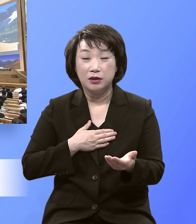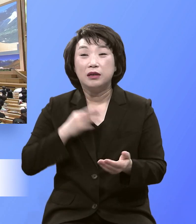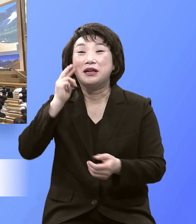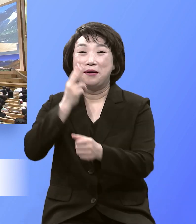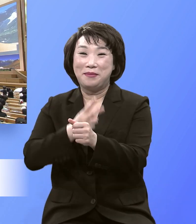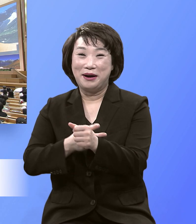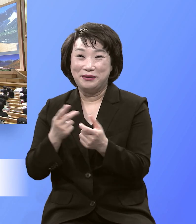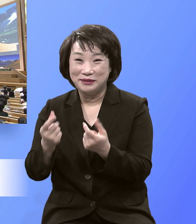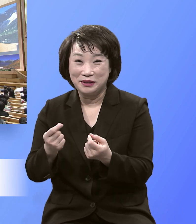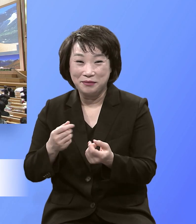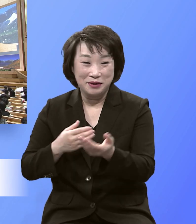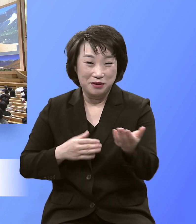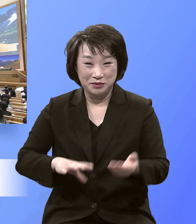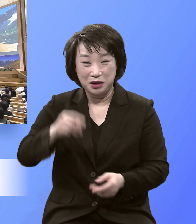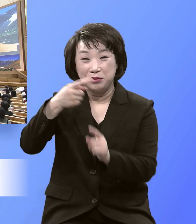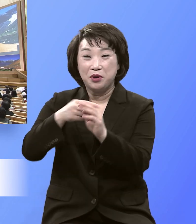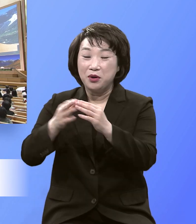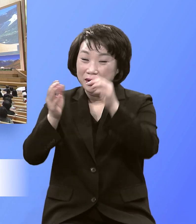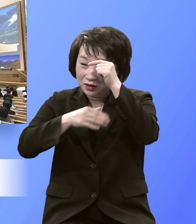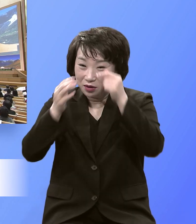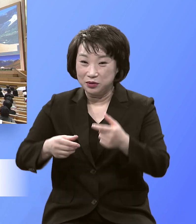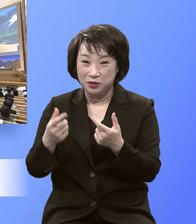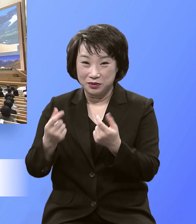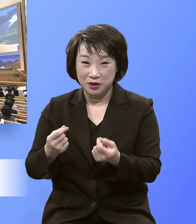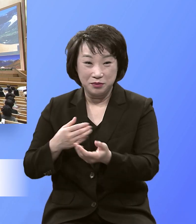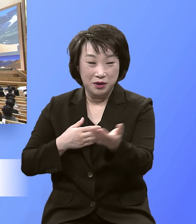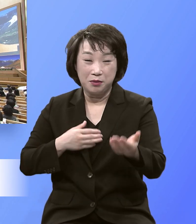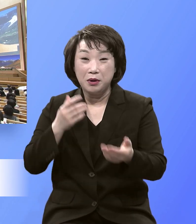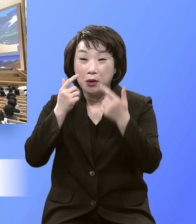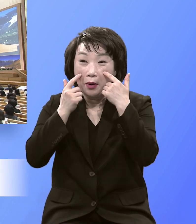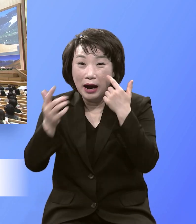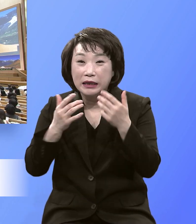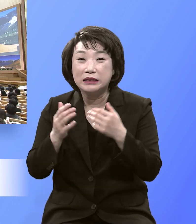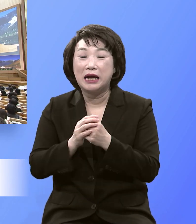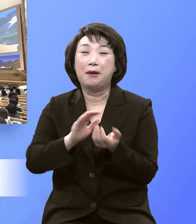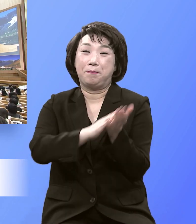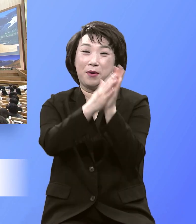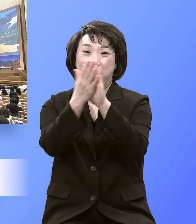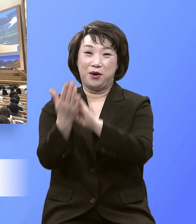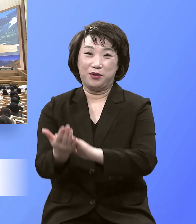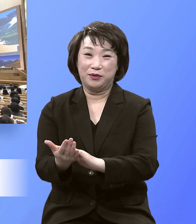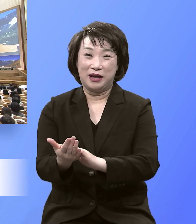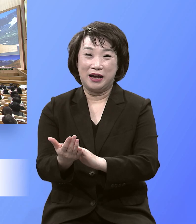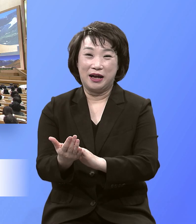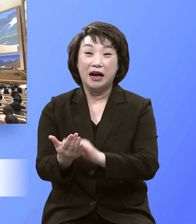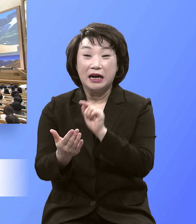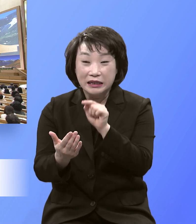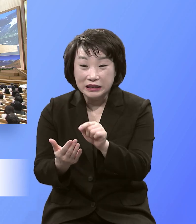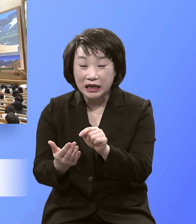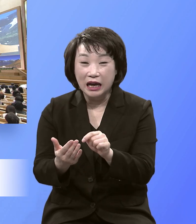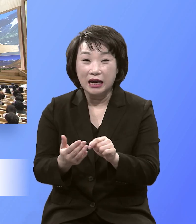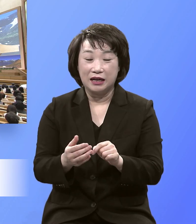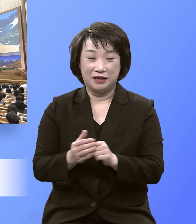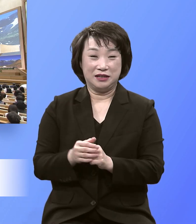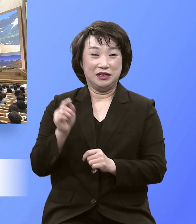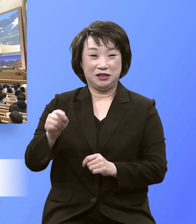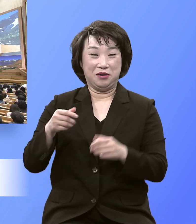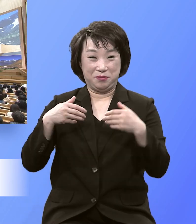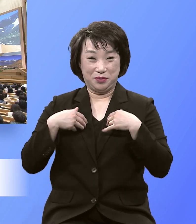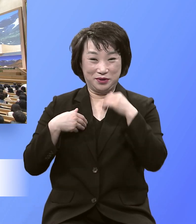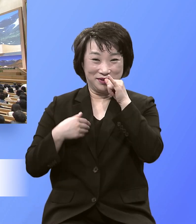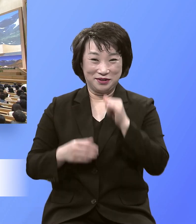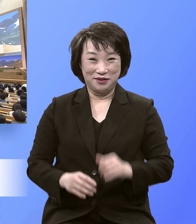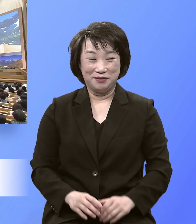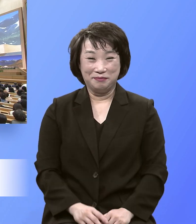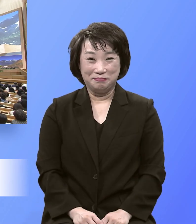같이 초대교인과 같이 확실한 변화 그 자체여야 된다 그